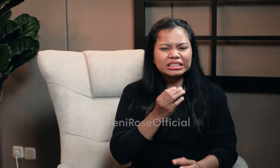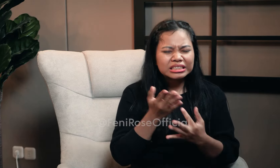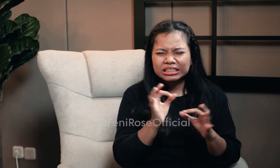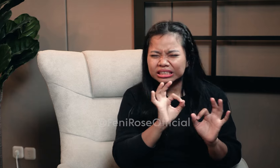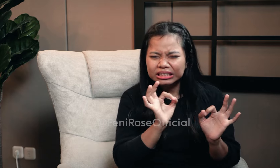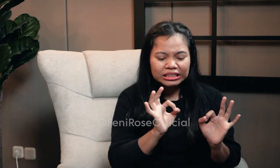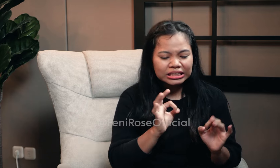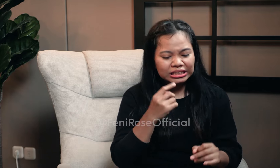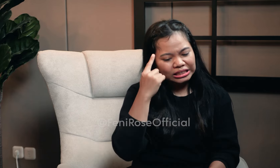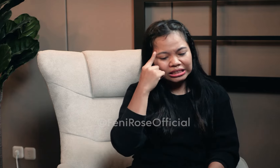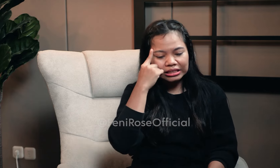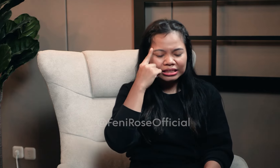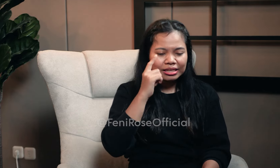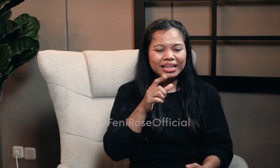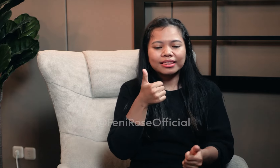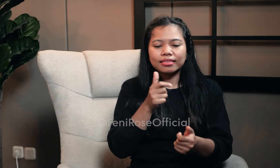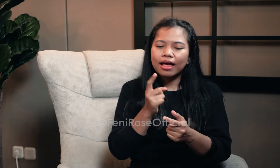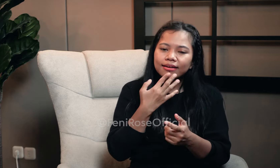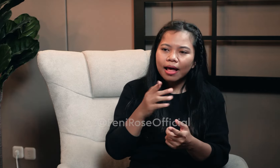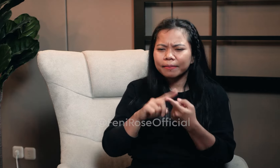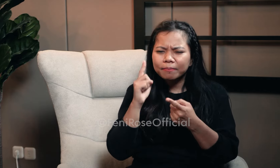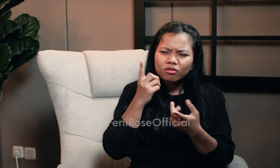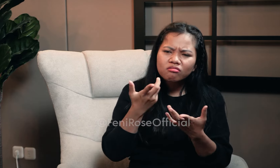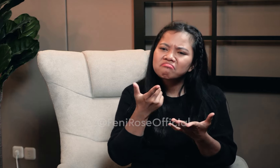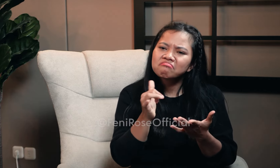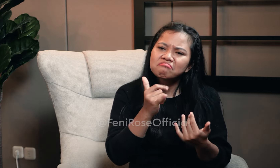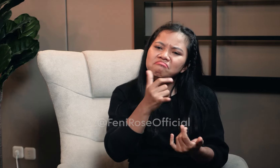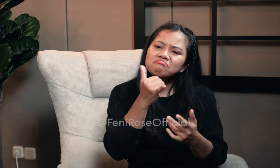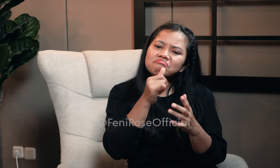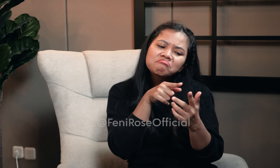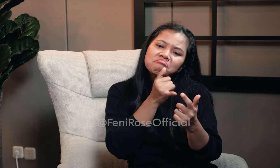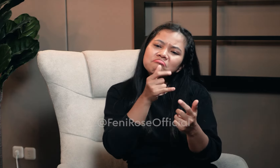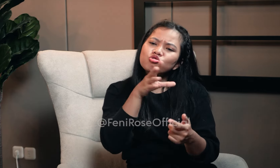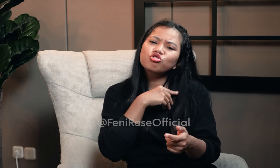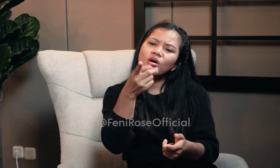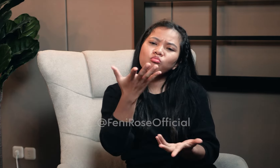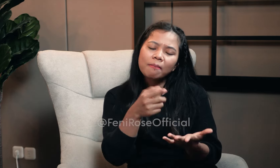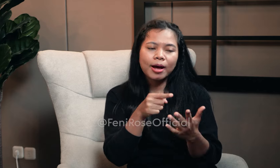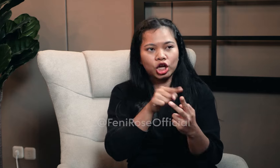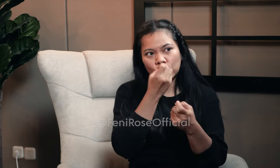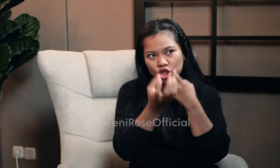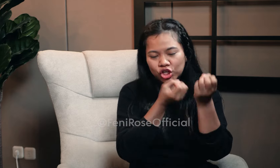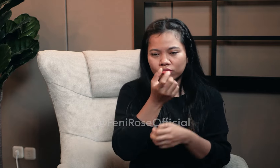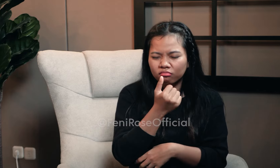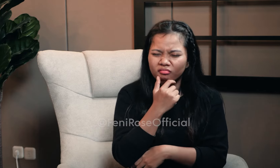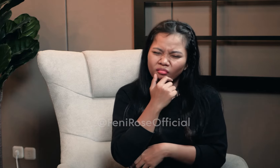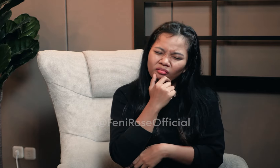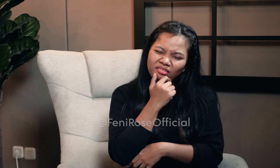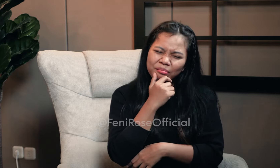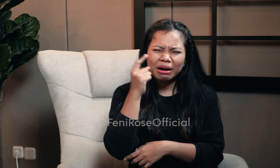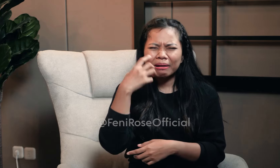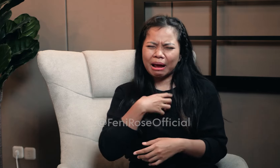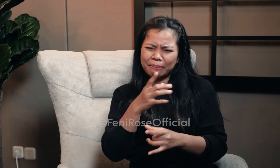sama saya bingung aksosnya enggak ada saya pikir-pikir saya tanya teman-teman tuli teman-tuli juga bilang ini tuh kayak gini ini tuh kayak